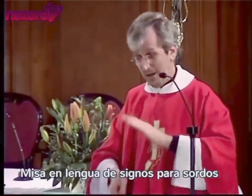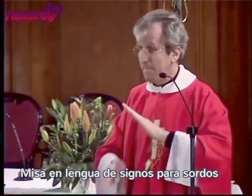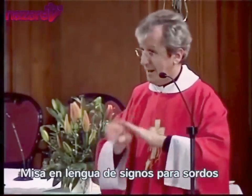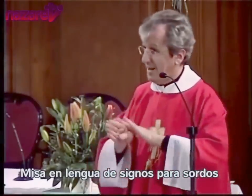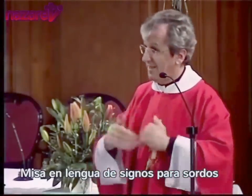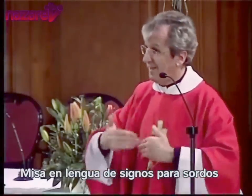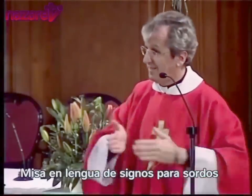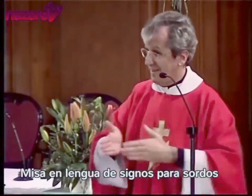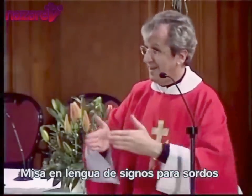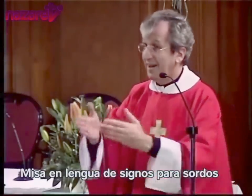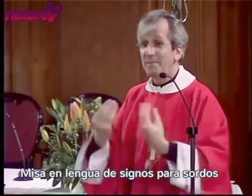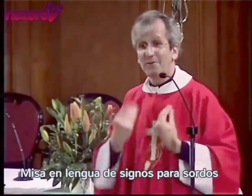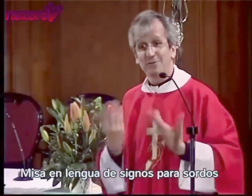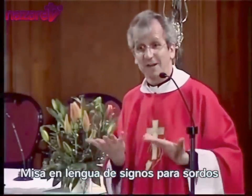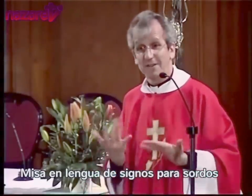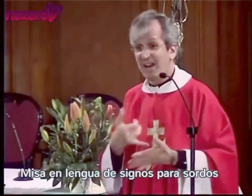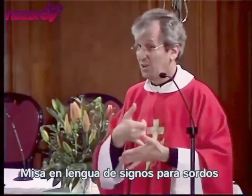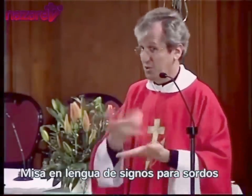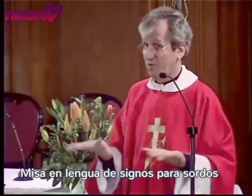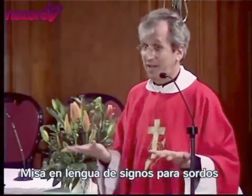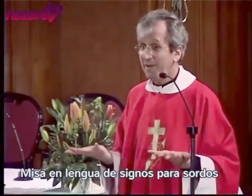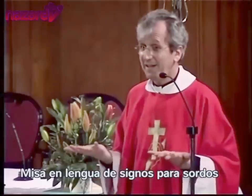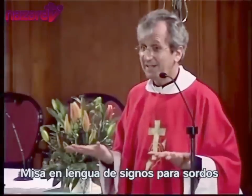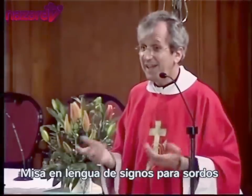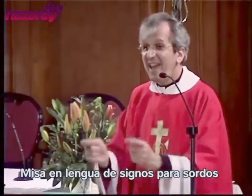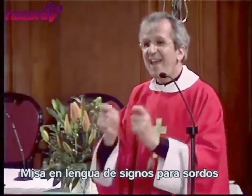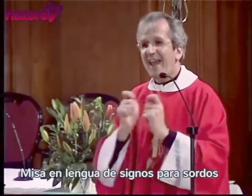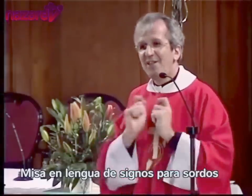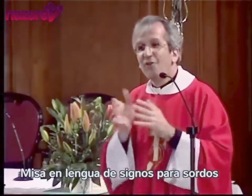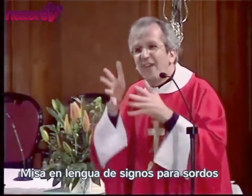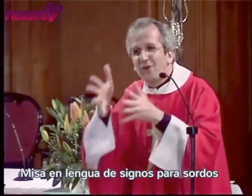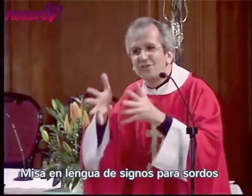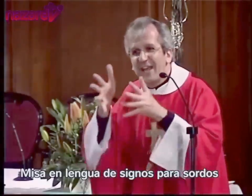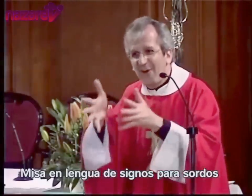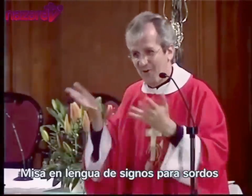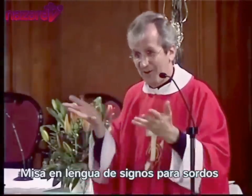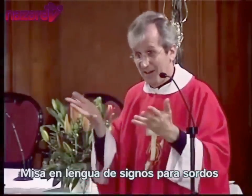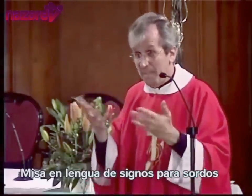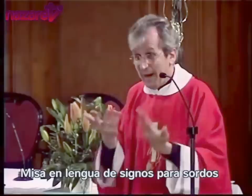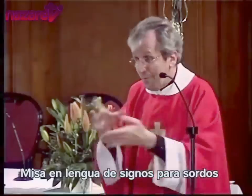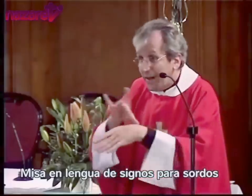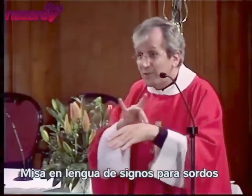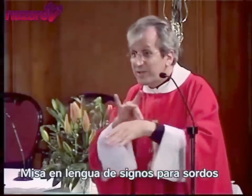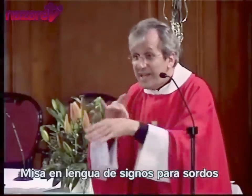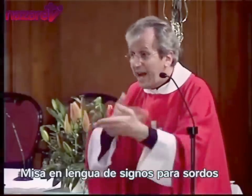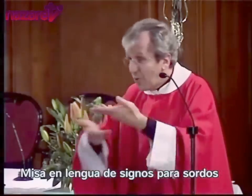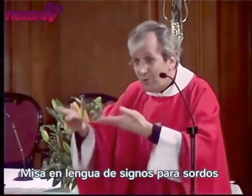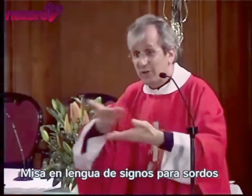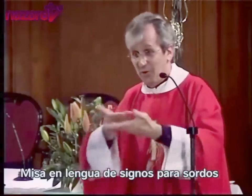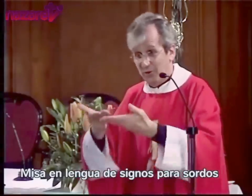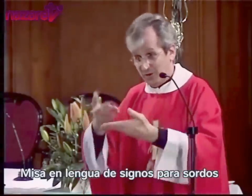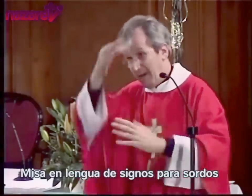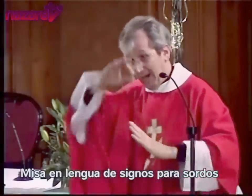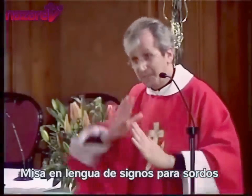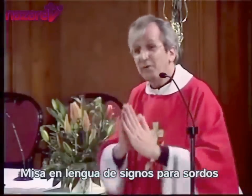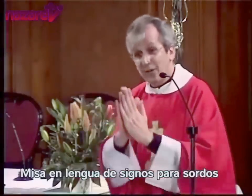fortaleza para ir adelante en el camino de nuestra vida. Somos débiles. El don de consejo para podernos guiar unos